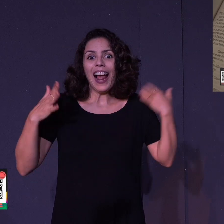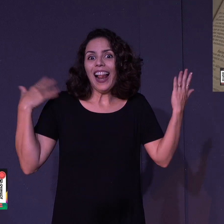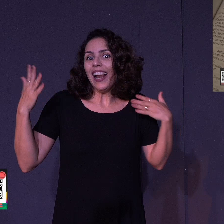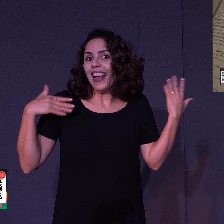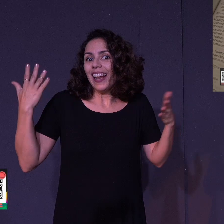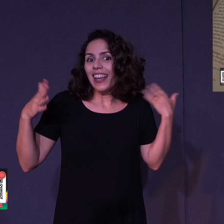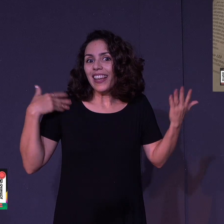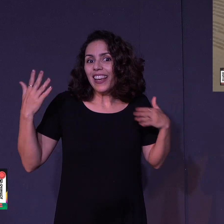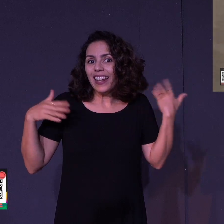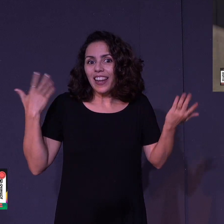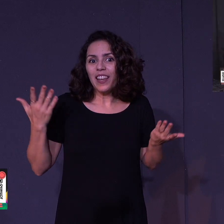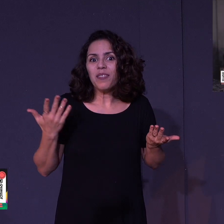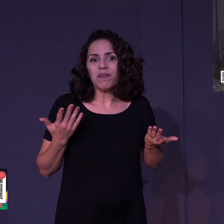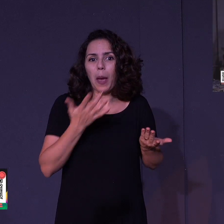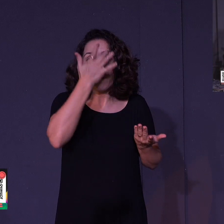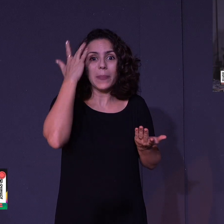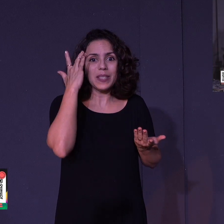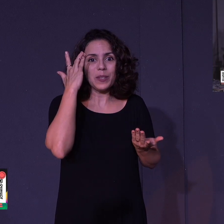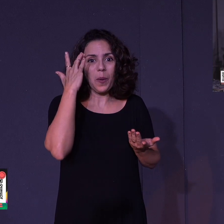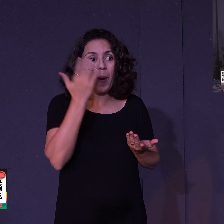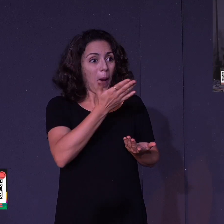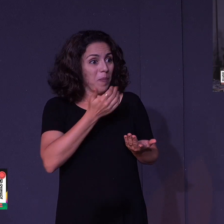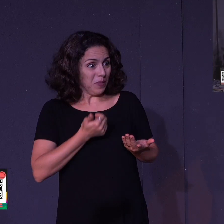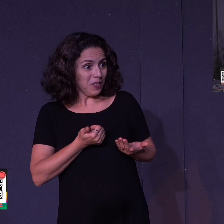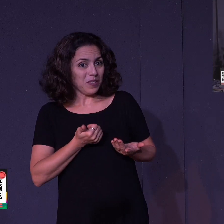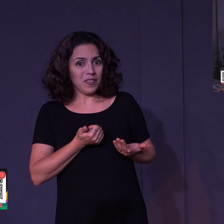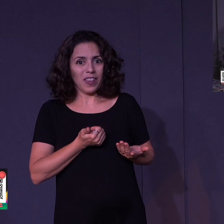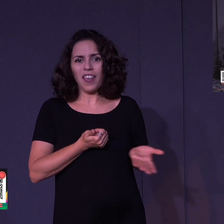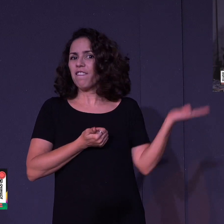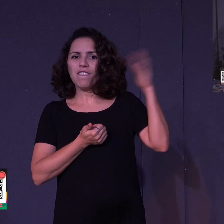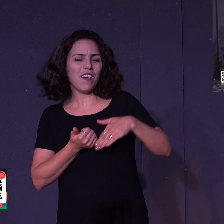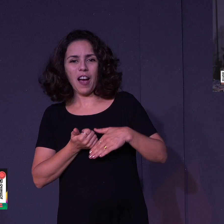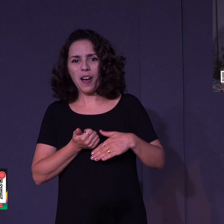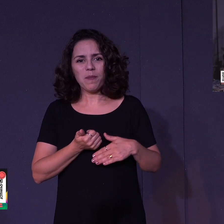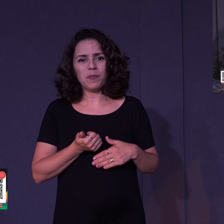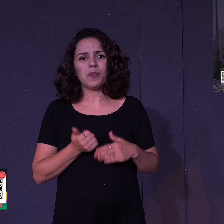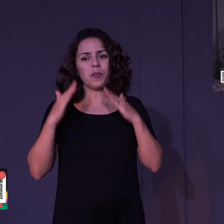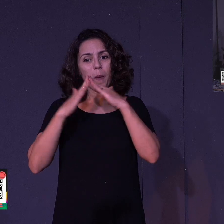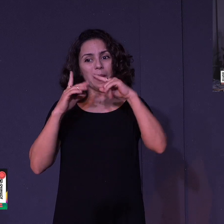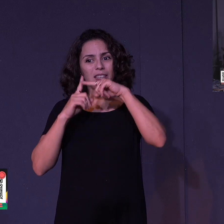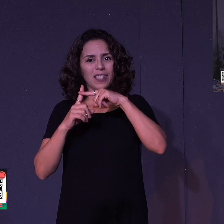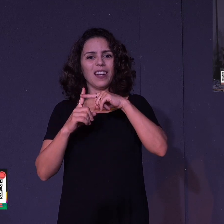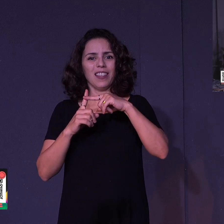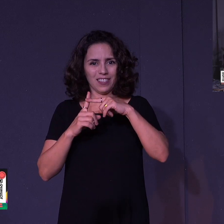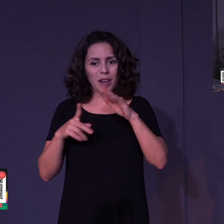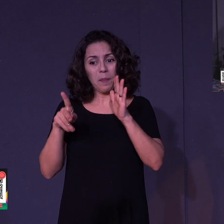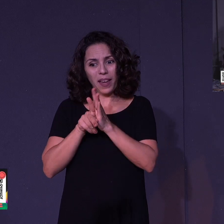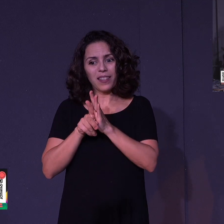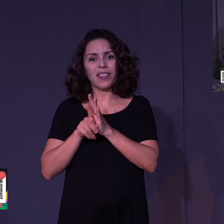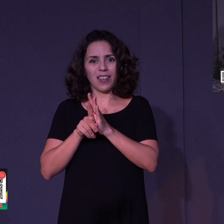do Senhor. Nossos pés já encontram dentro de suas portas, ó Jerusalém. Jerusalém está construída como